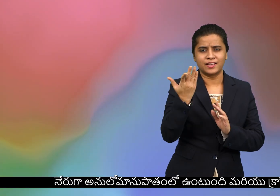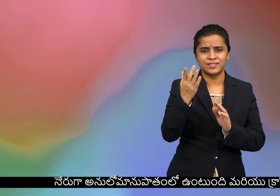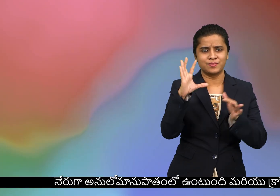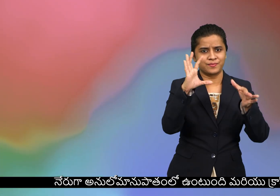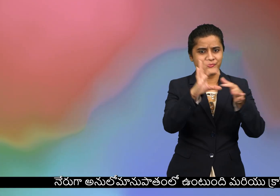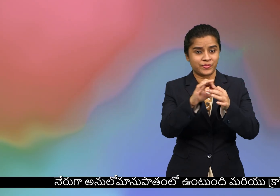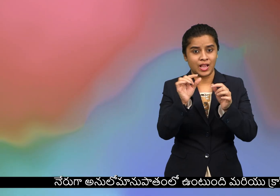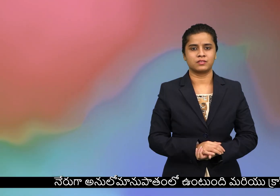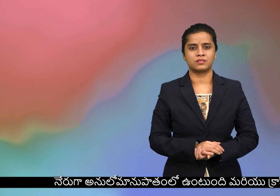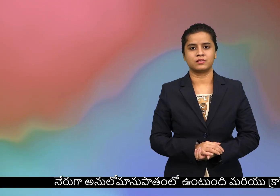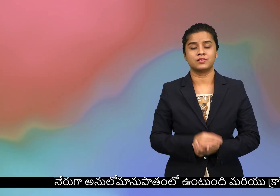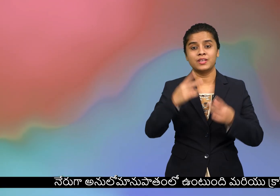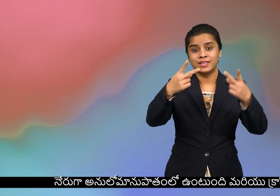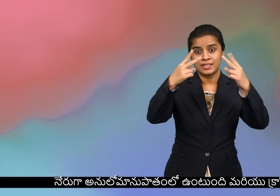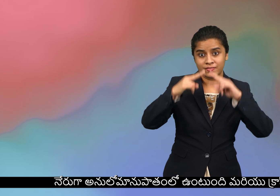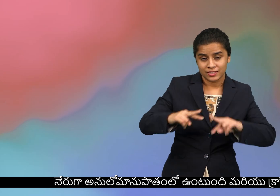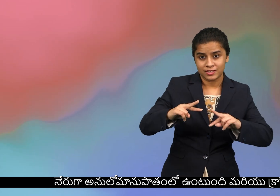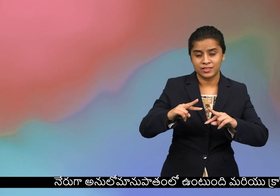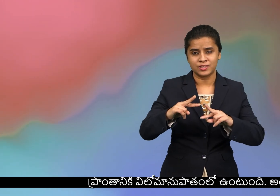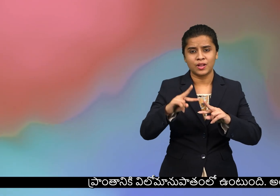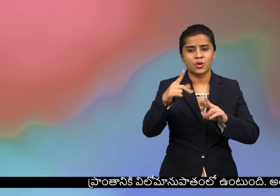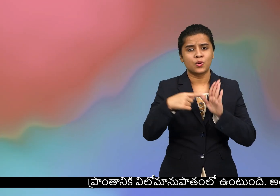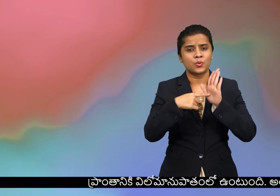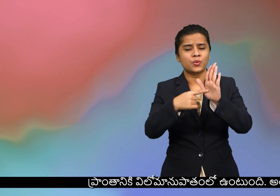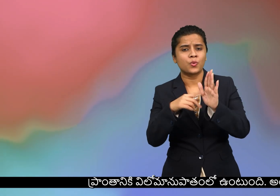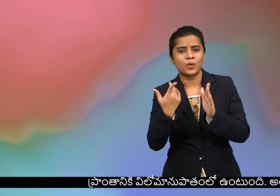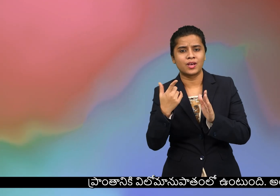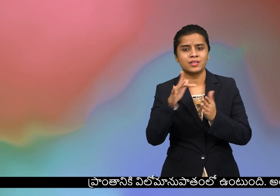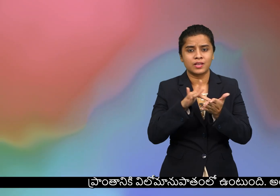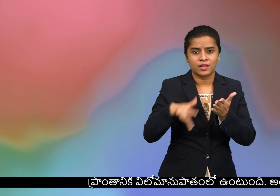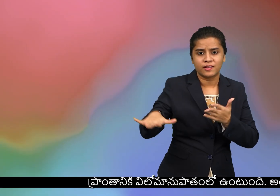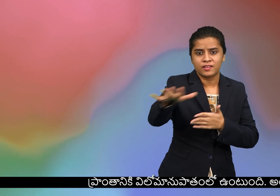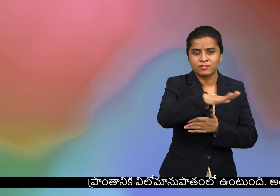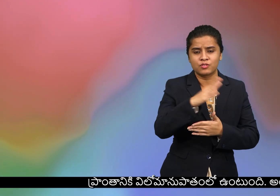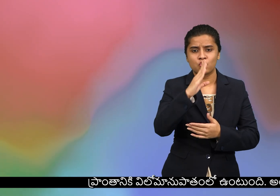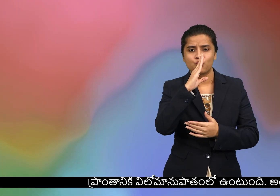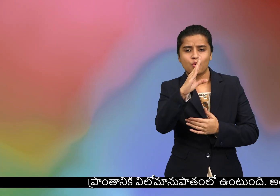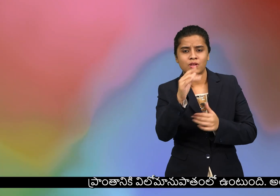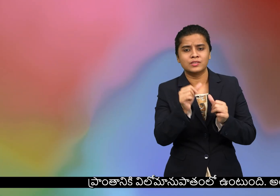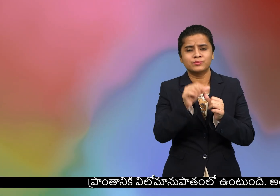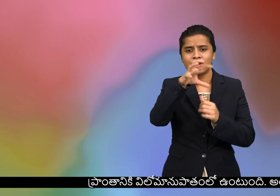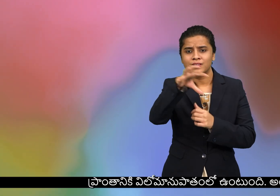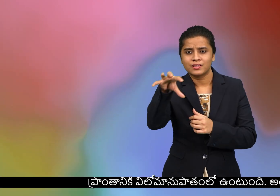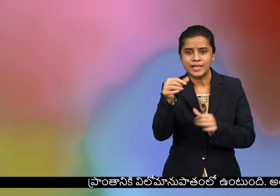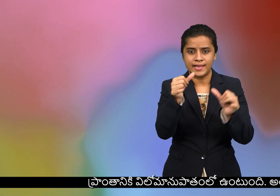అనులోమానుపాతంలో ఉంటుంది మరియు క్రాస్ సెక్షన్ ఏ ప్రాంతానికి విలోమానుపాతంలో ఉంటుంది.